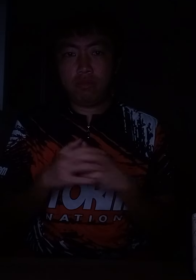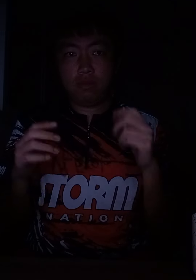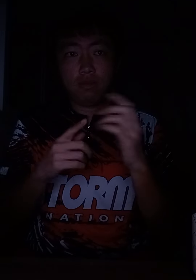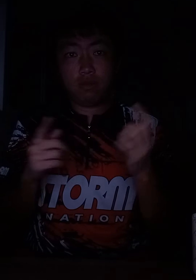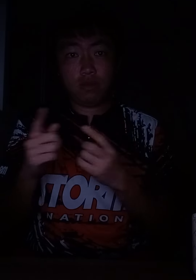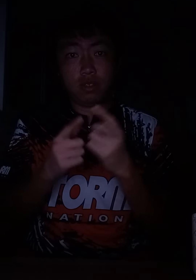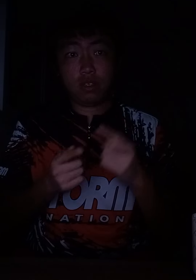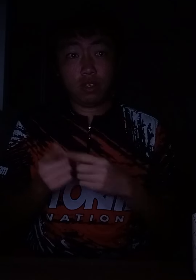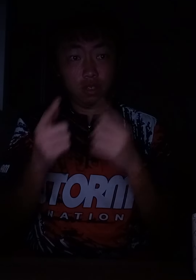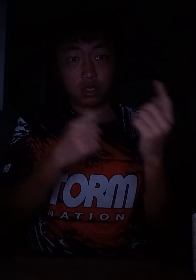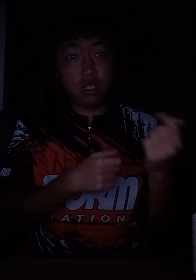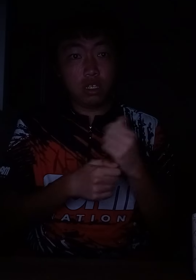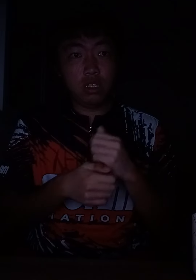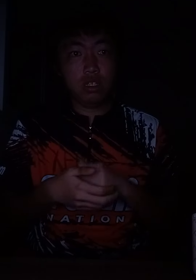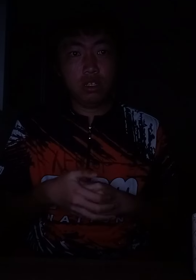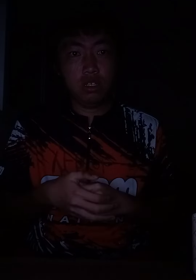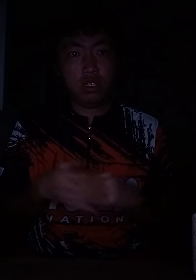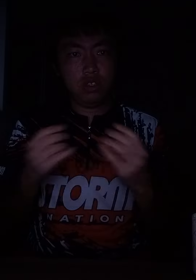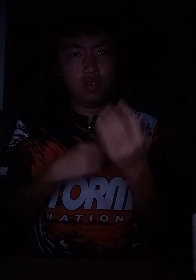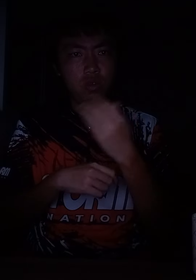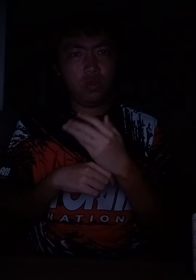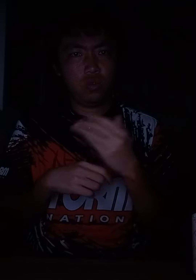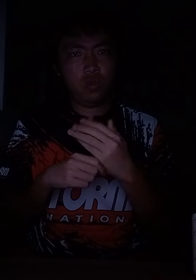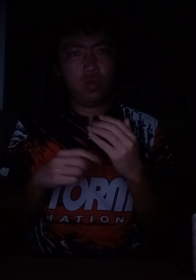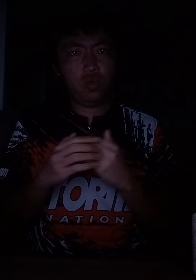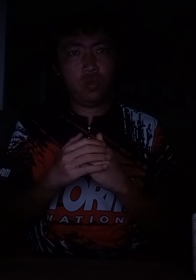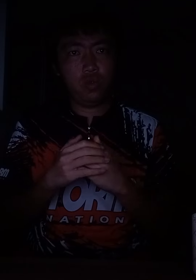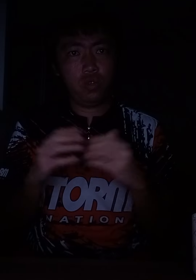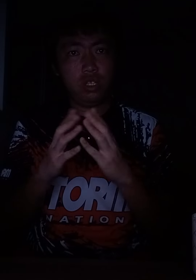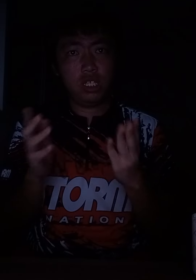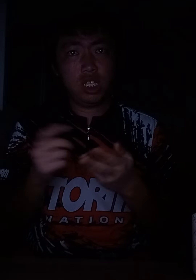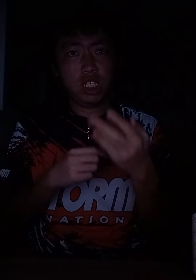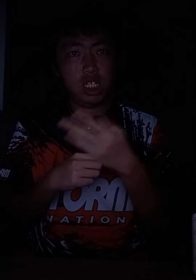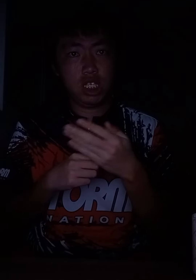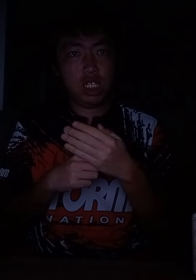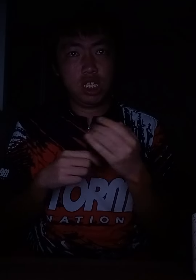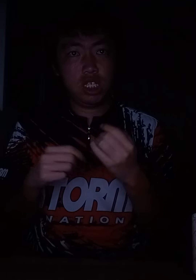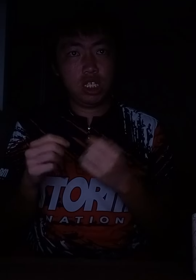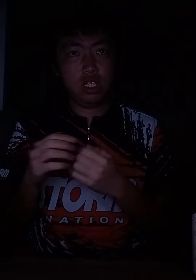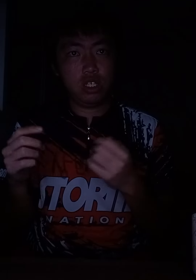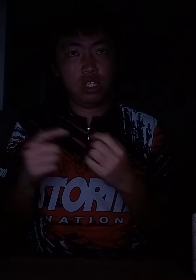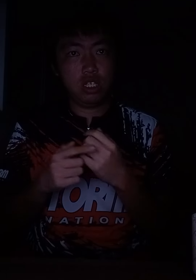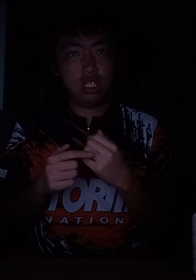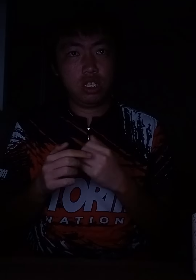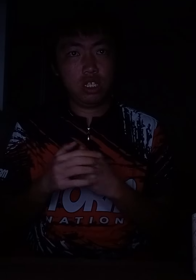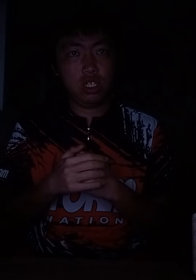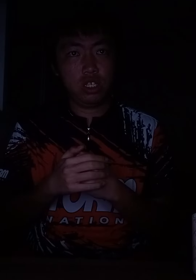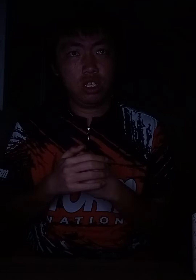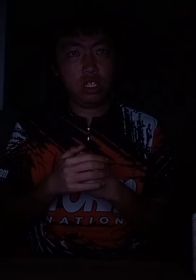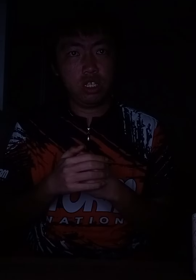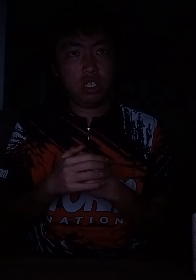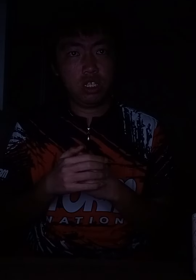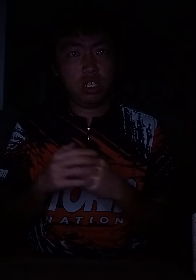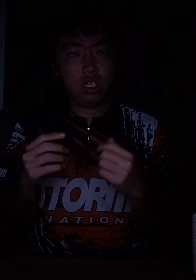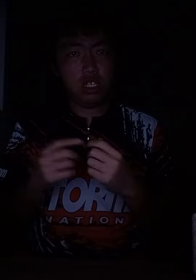직원들이 나올 수 있게 조치를 하고 그러고 이제 일단은 보낸 거였죠. 뭐 다음 역에서는 조치가